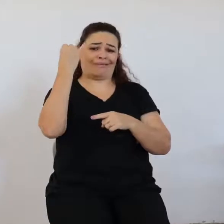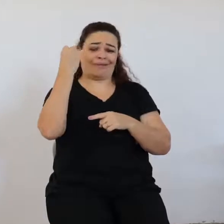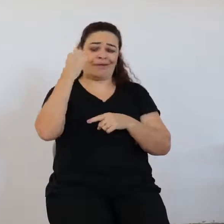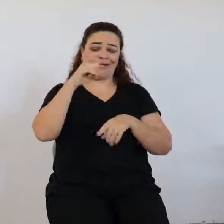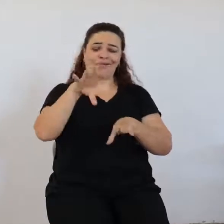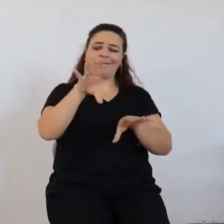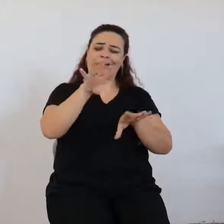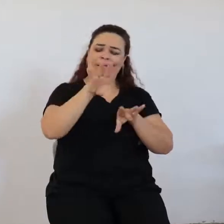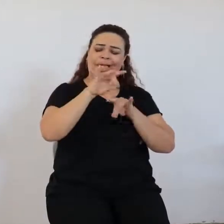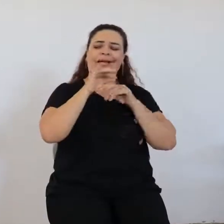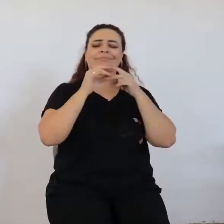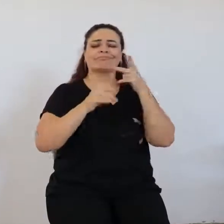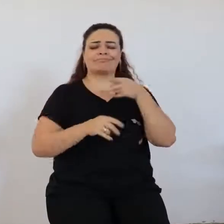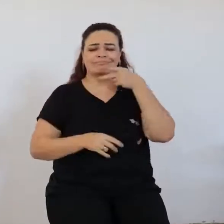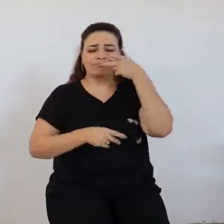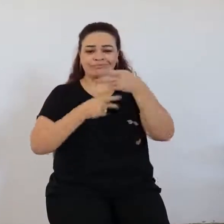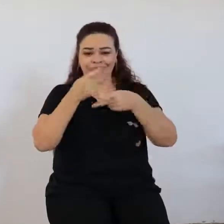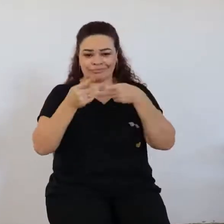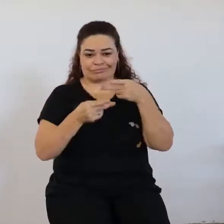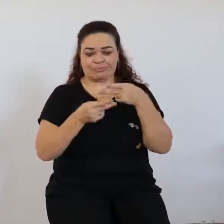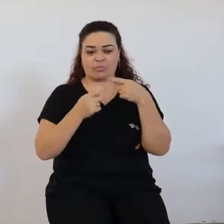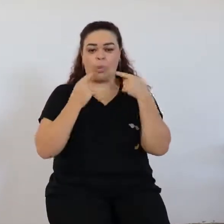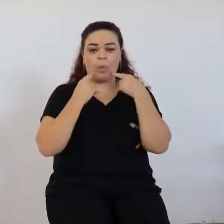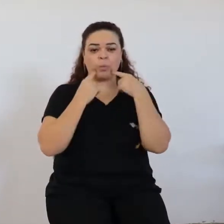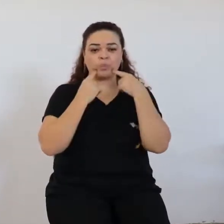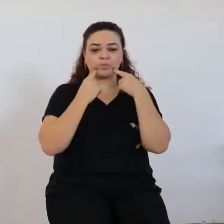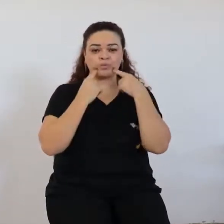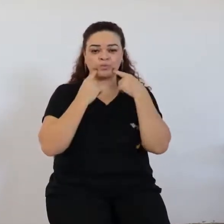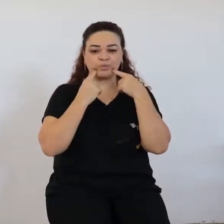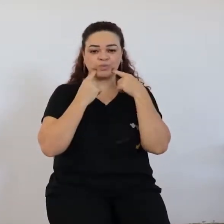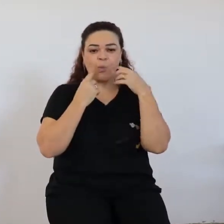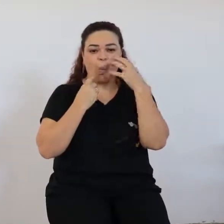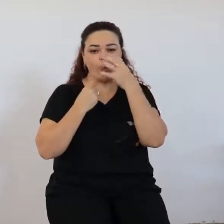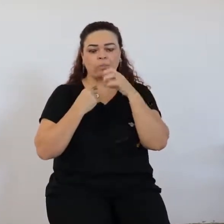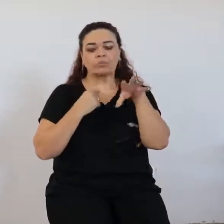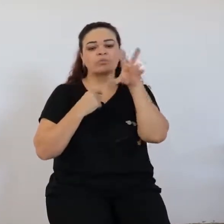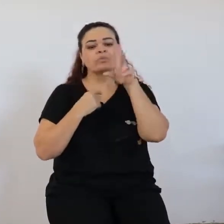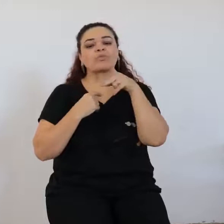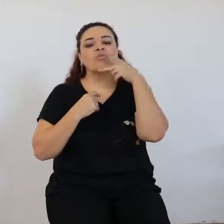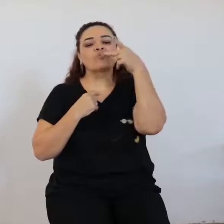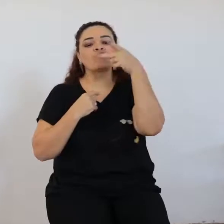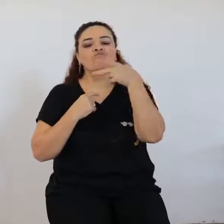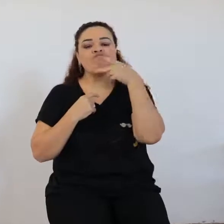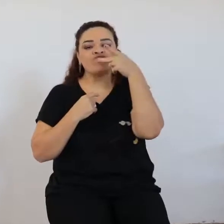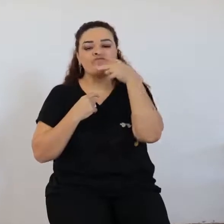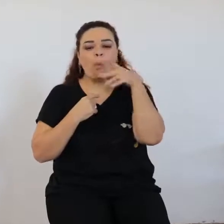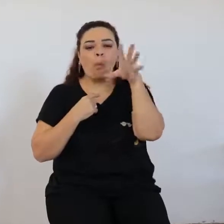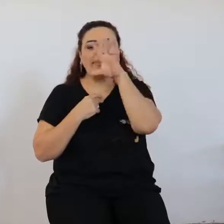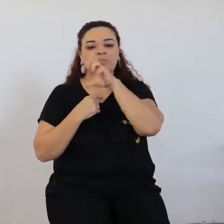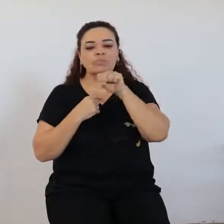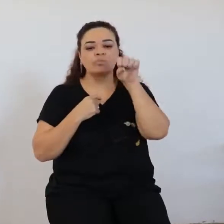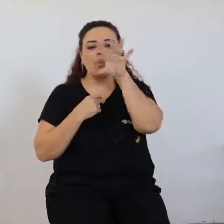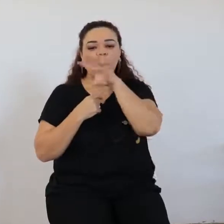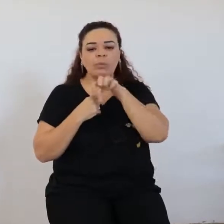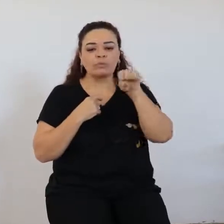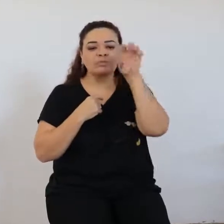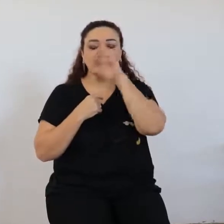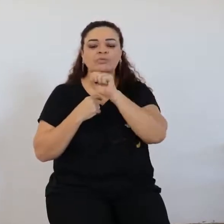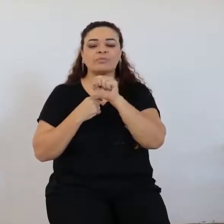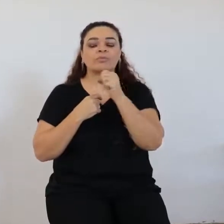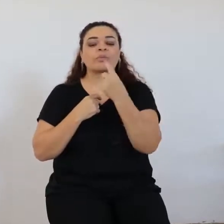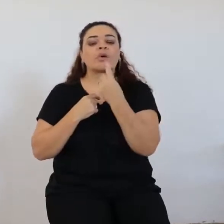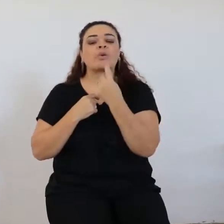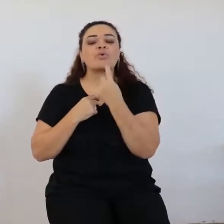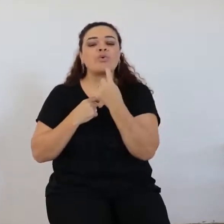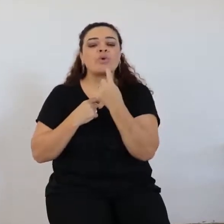do seguinte princípio: os mesmos músculos que eu uso para falar, eu uso para mastigar, eu uso para soprar,